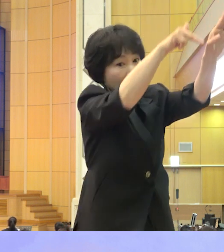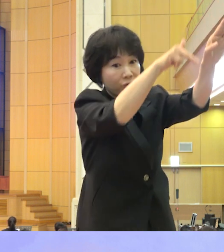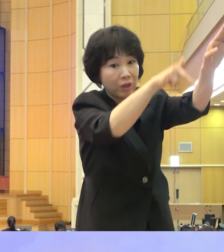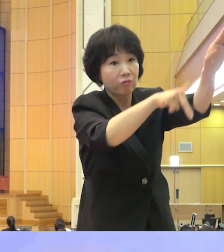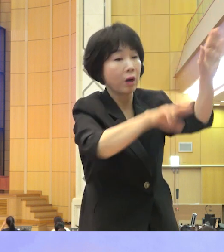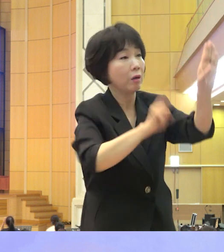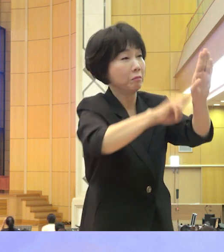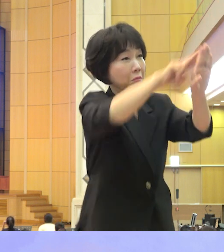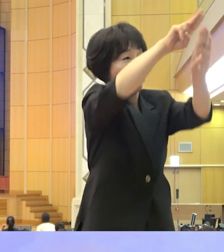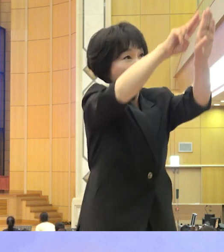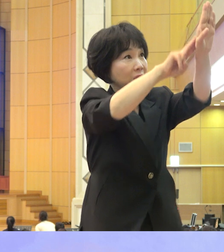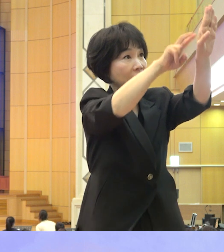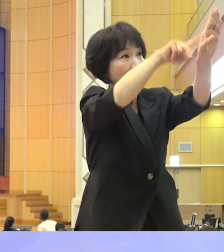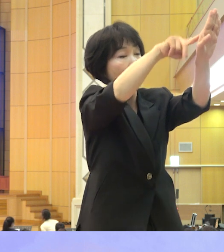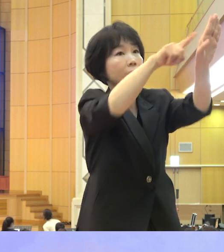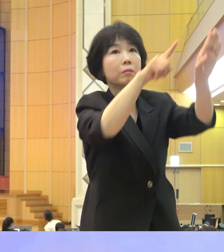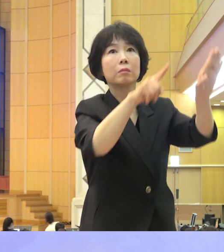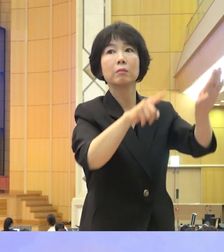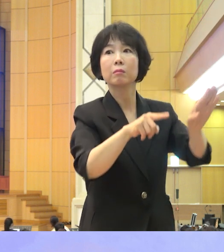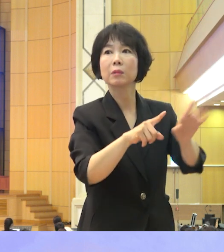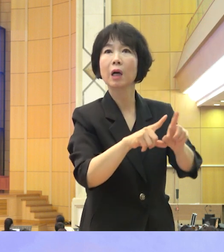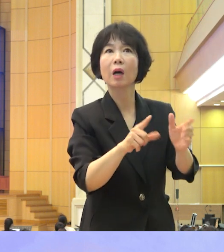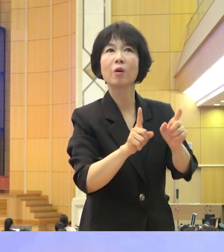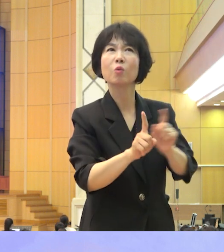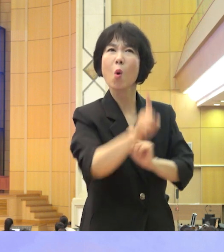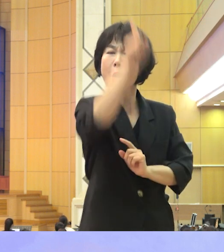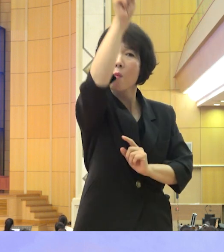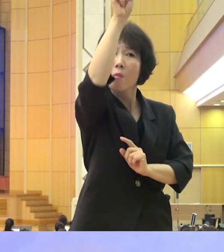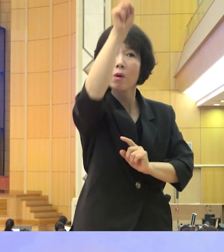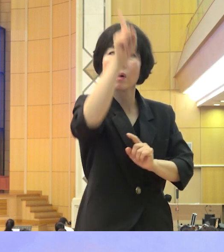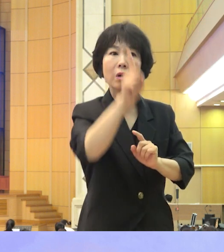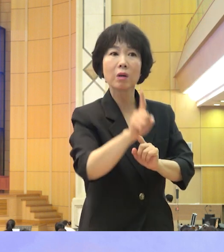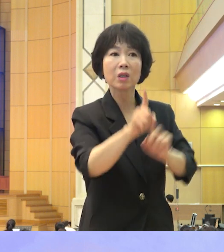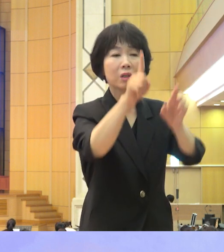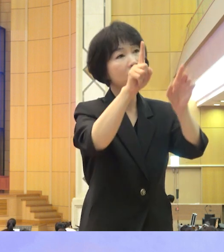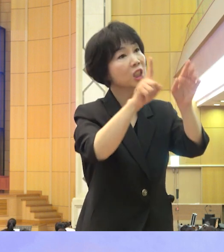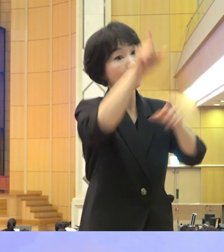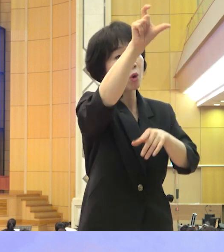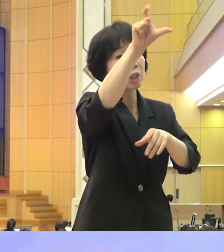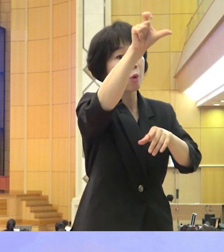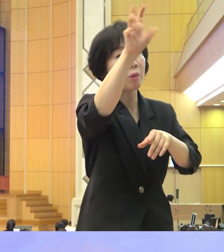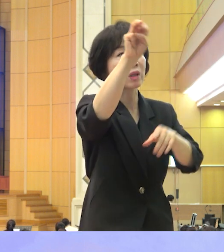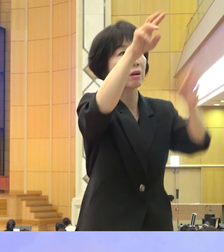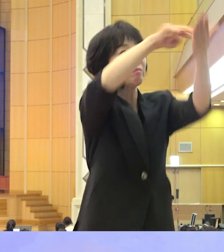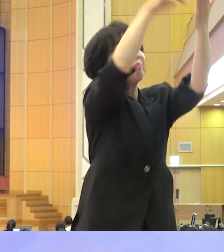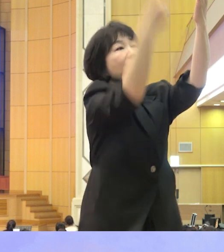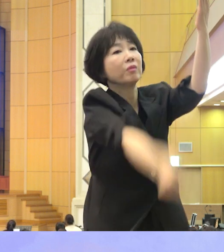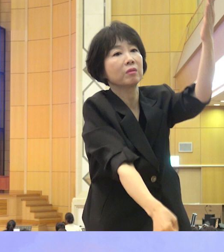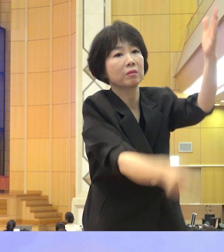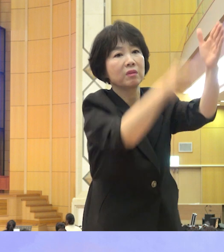추락 15m 높이에서 추락해 버렸습니다.